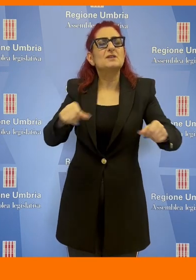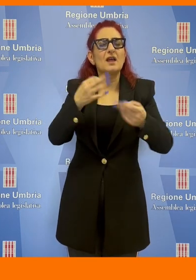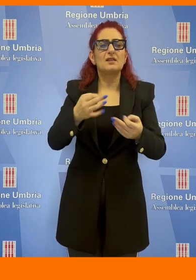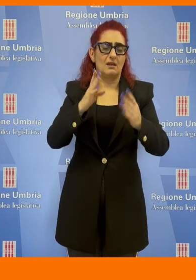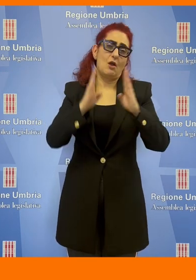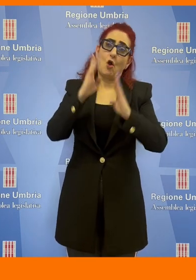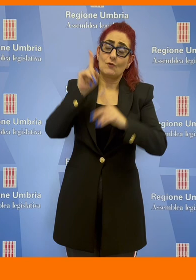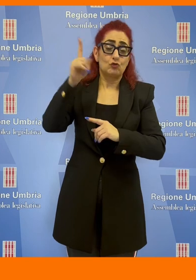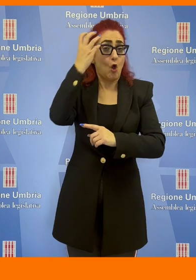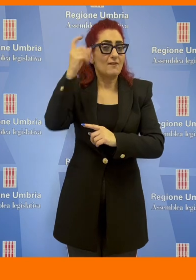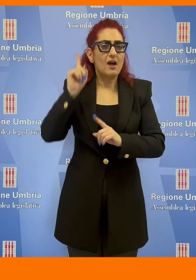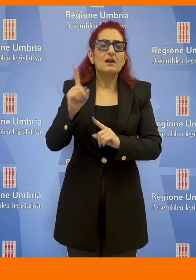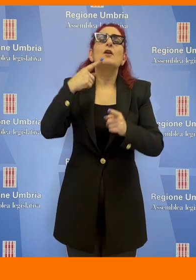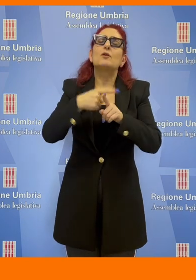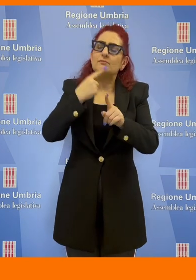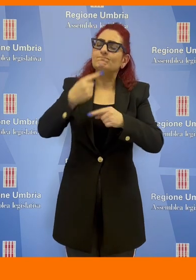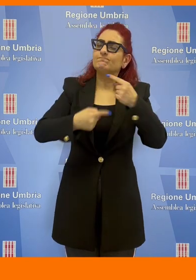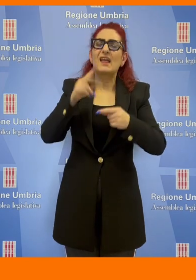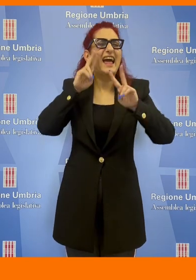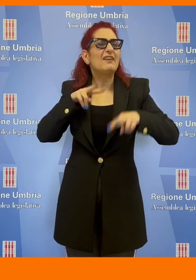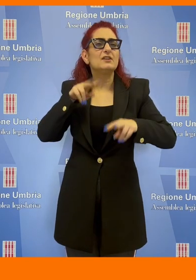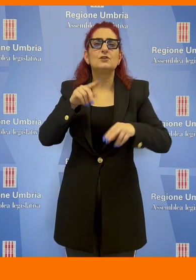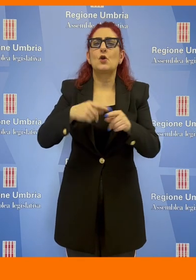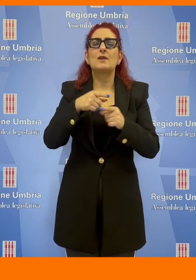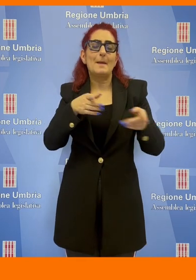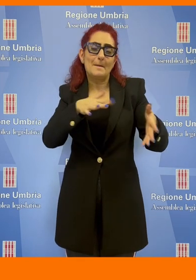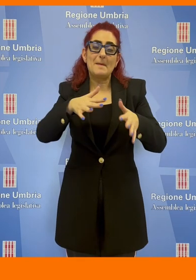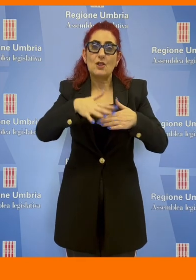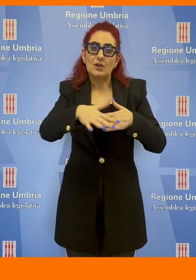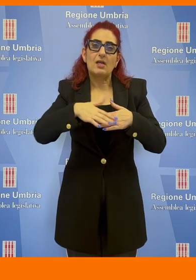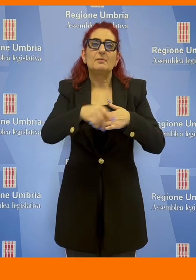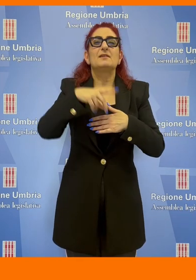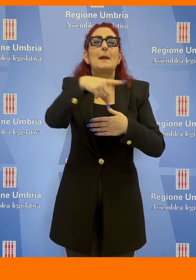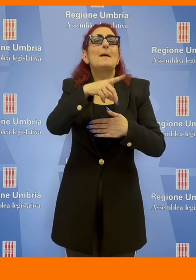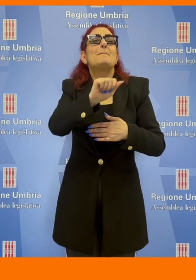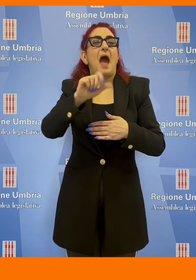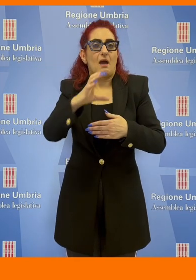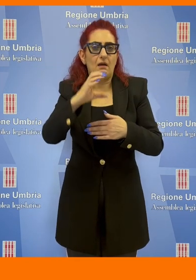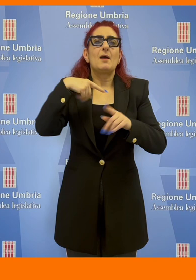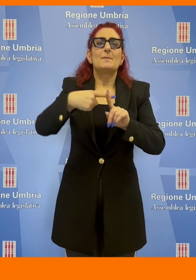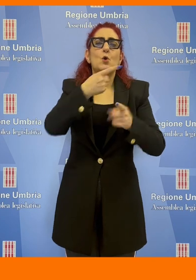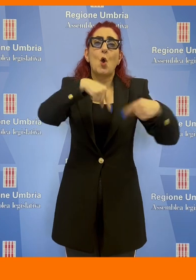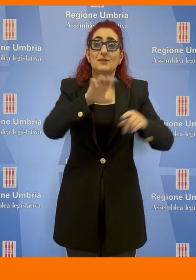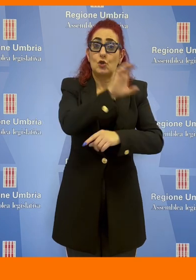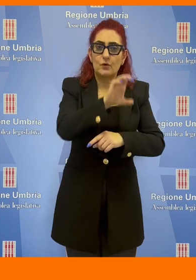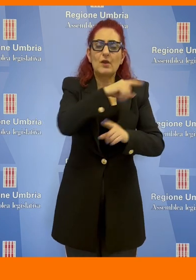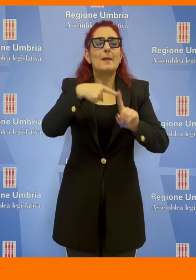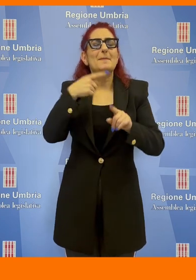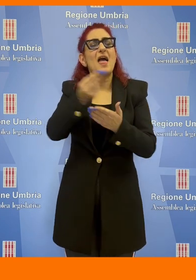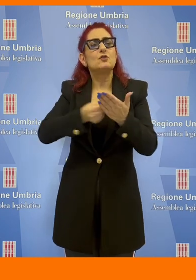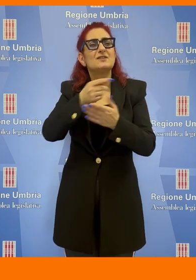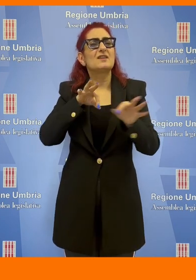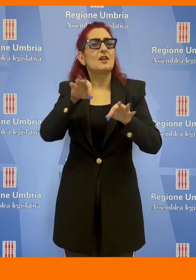della necessità di una revisione nel medio termine della PAC da parte della Commissione europea e del piano strategico nazionale che metta al primo